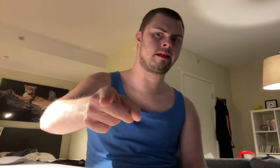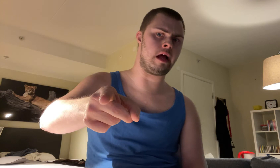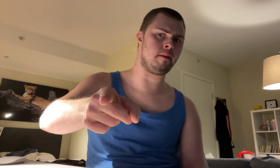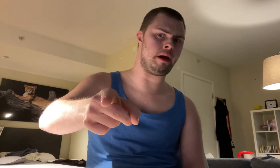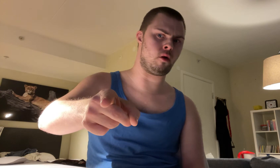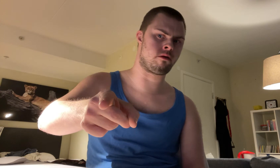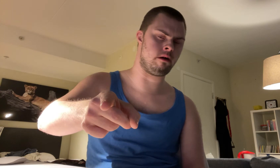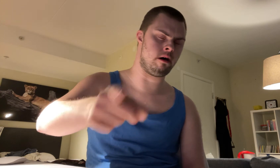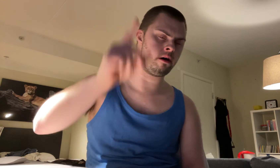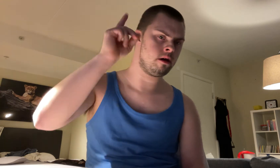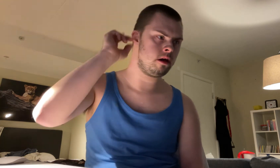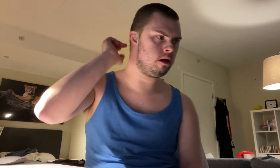länkar med också. Ja,